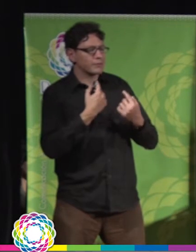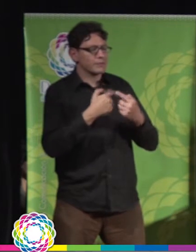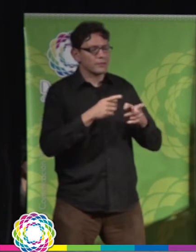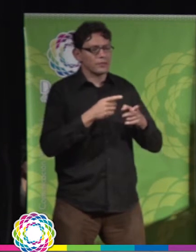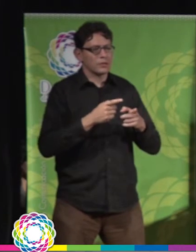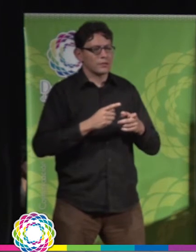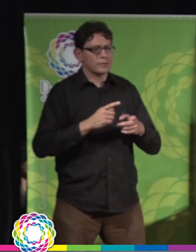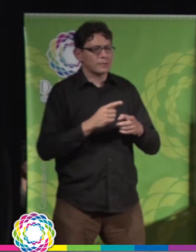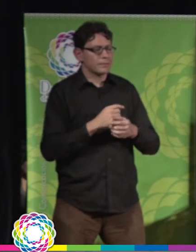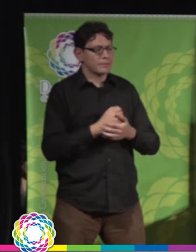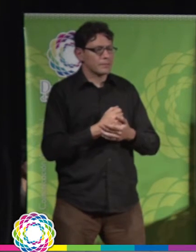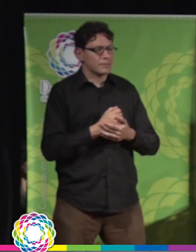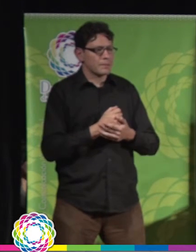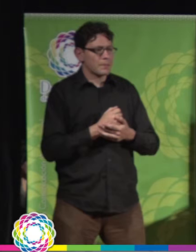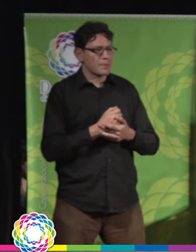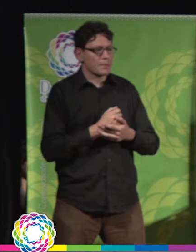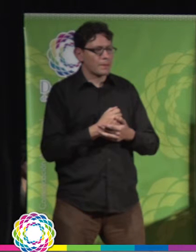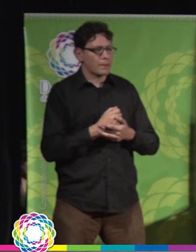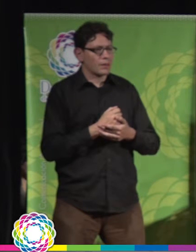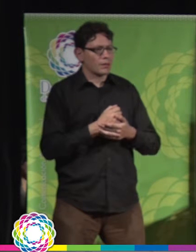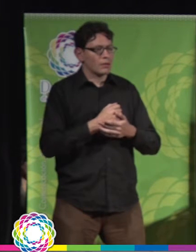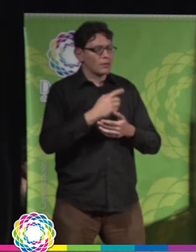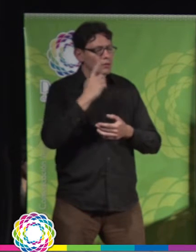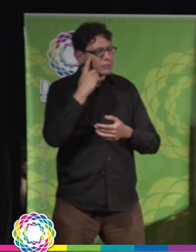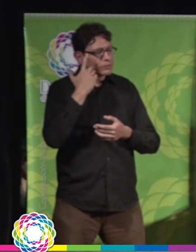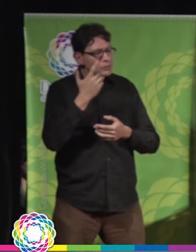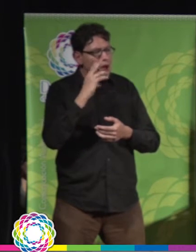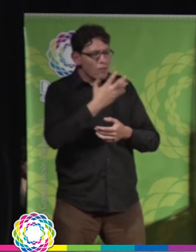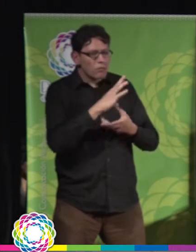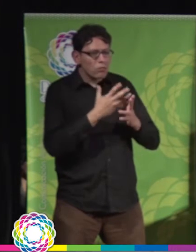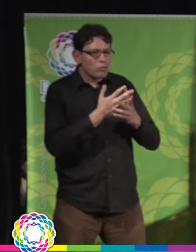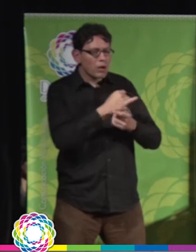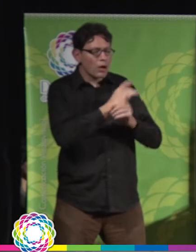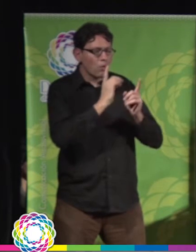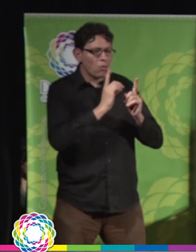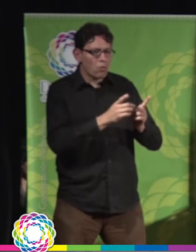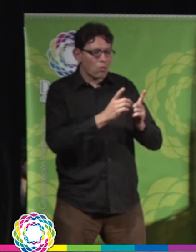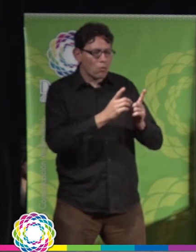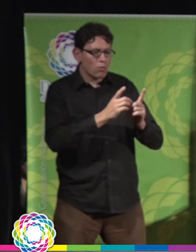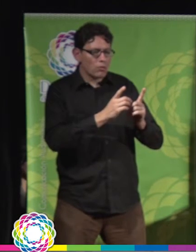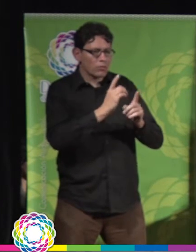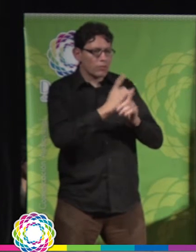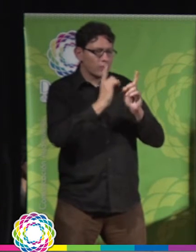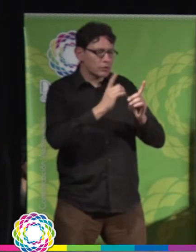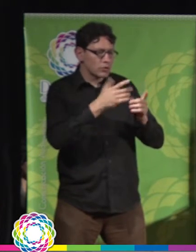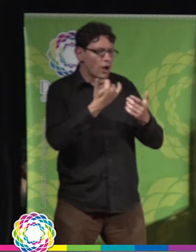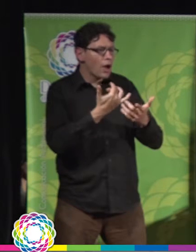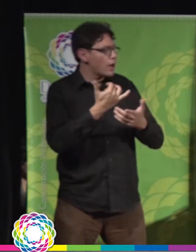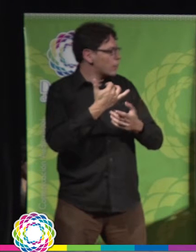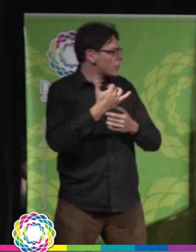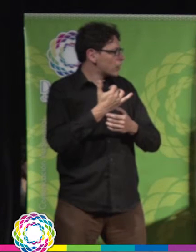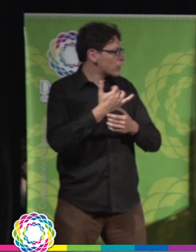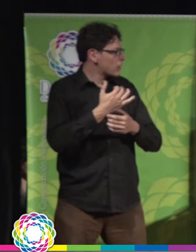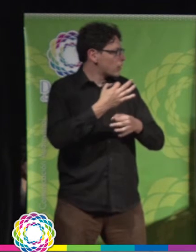pensando o fortaleciendo un estereotipo vinculado a la vocación